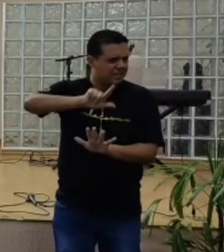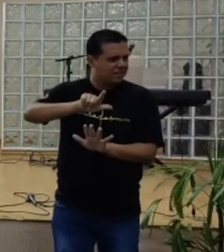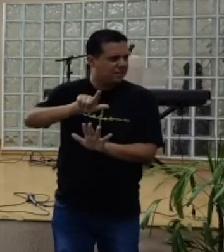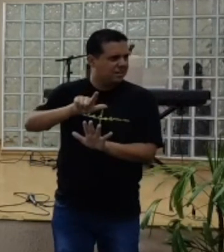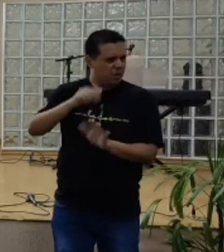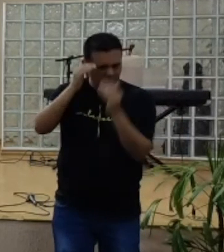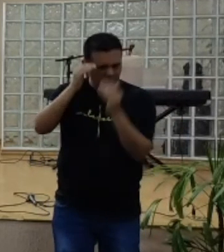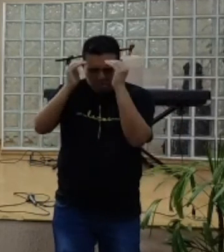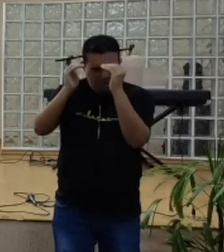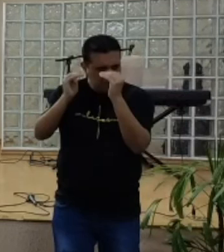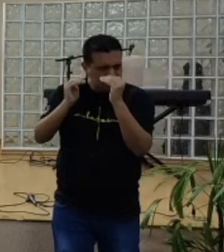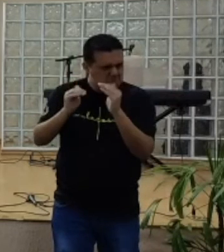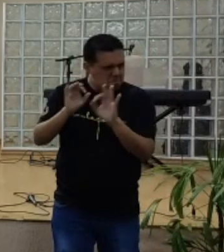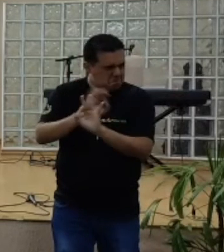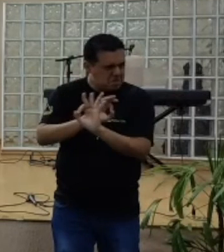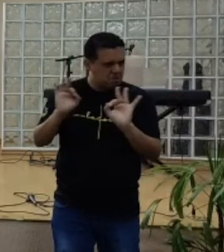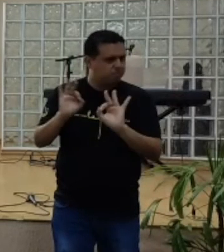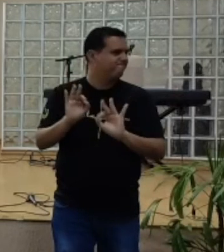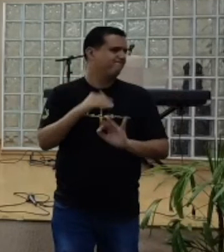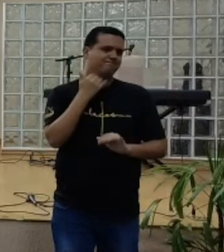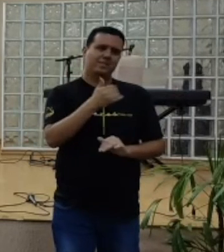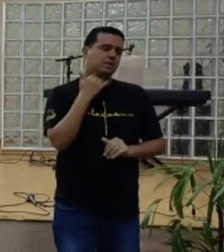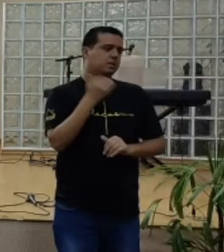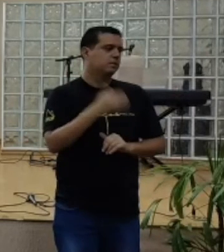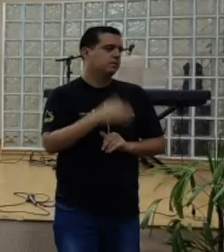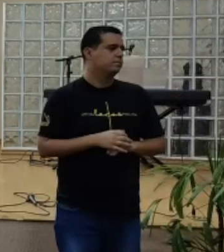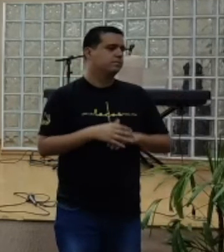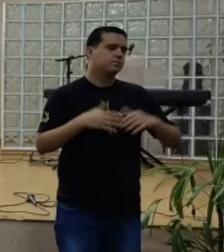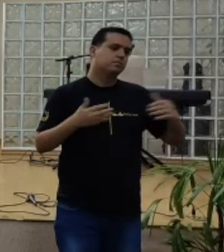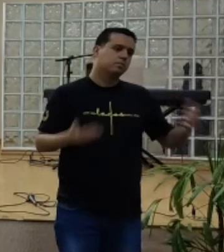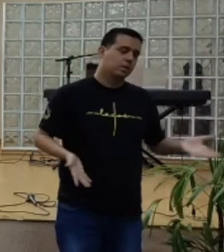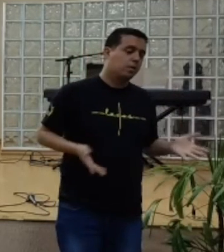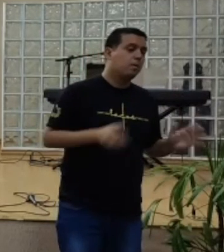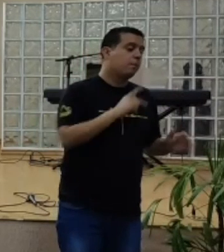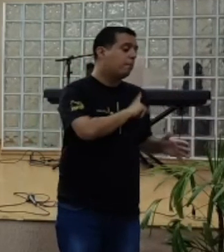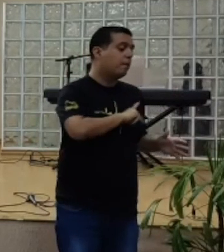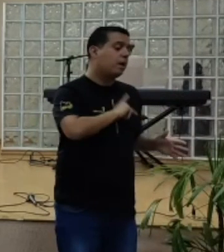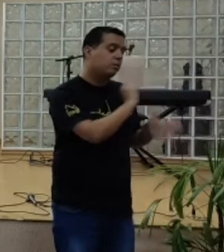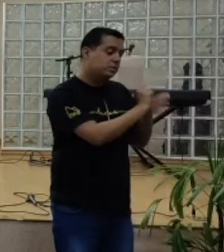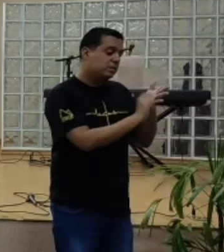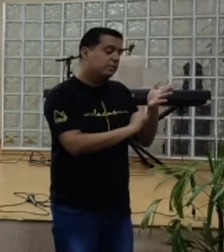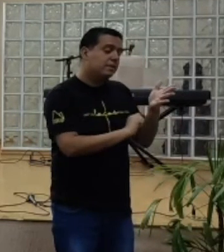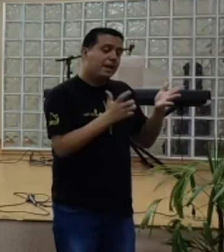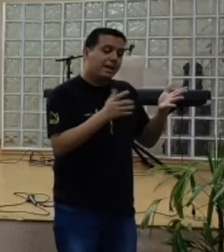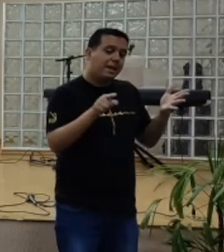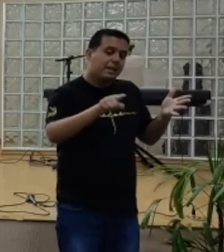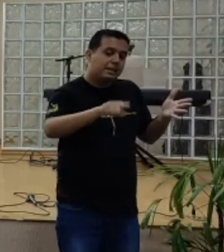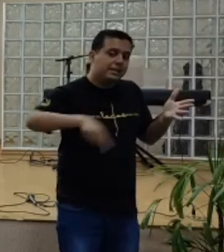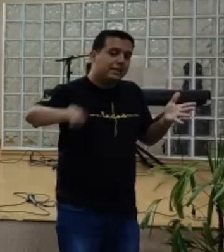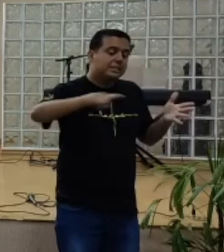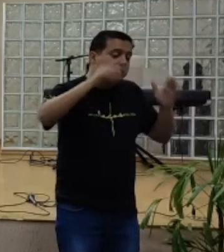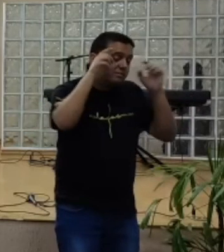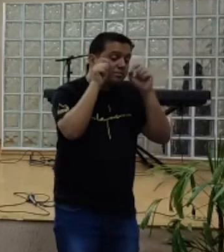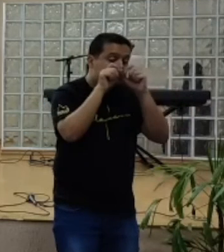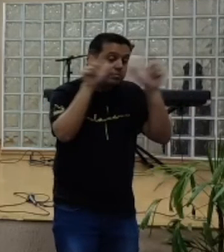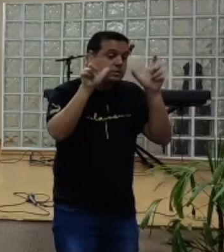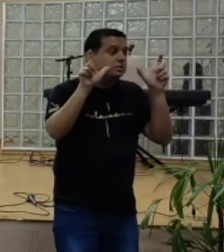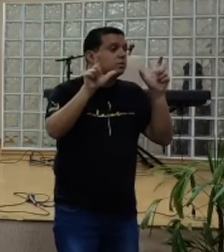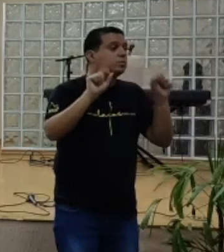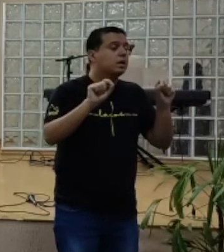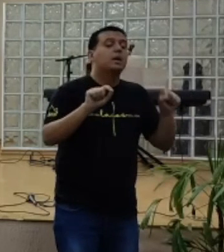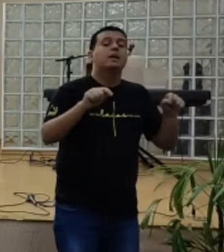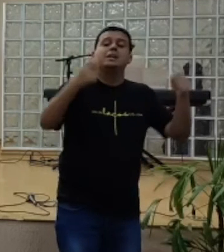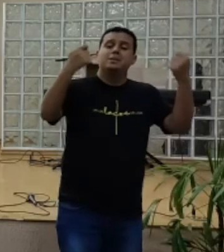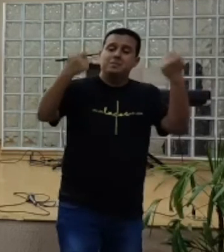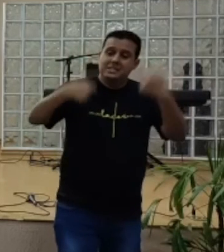onde? O que é que Paulo quer que aqueles crentes enxerguem? É necessário correr para a graça de